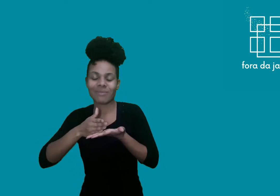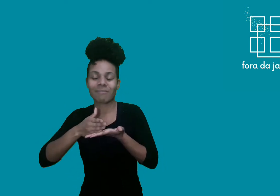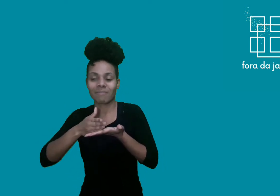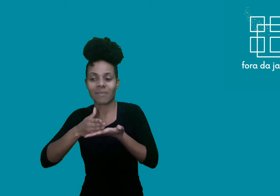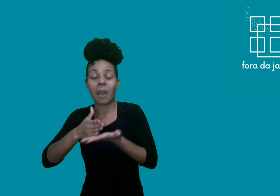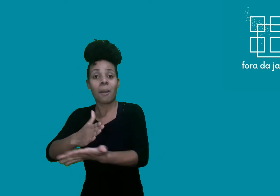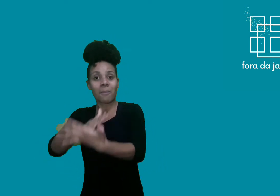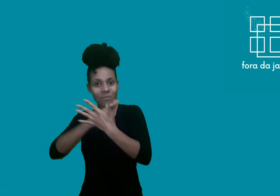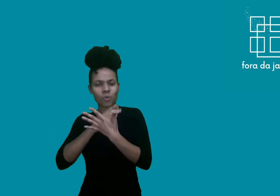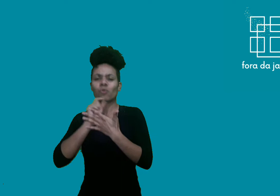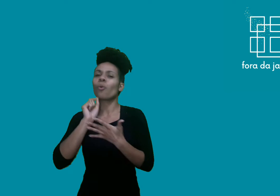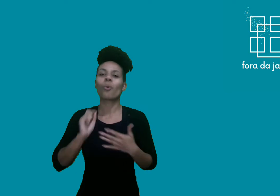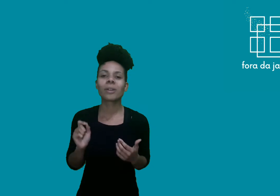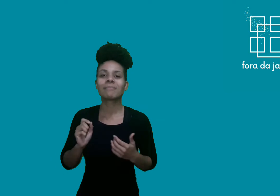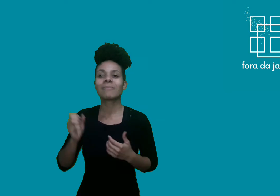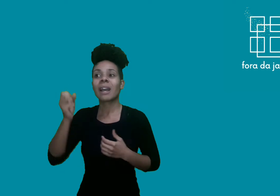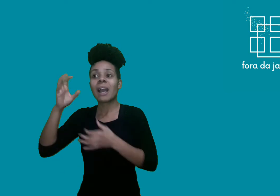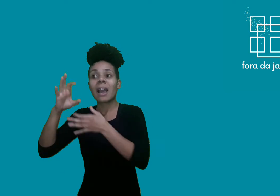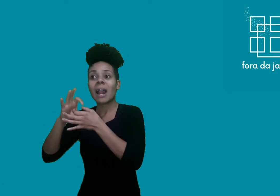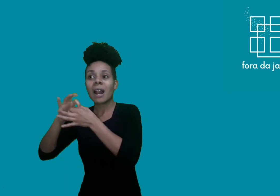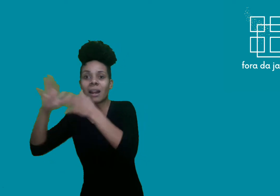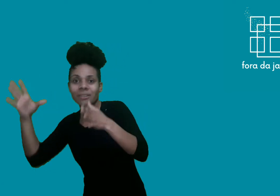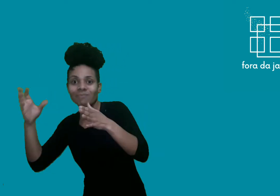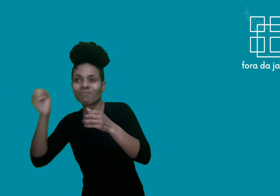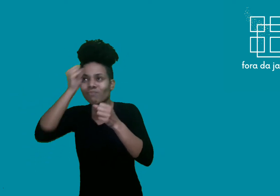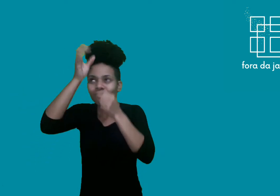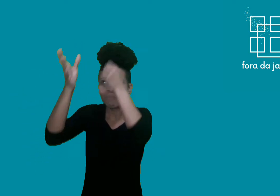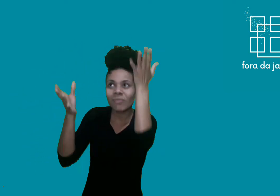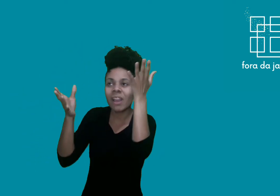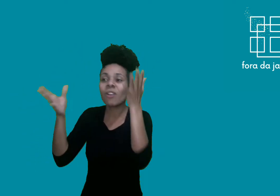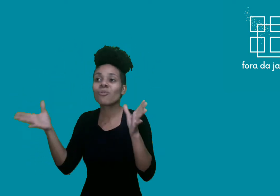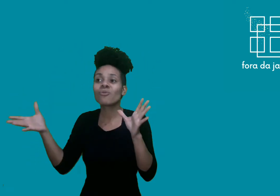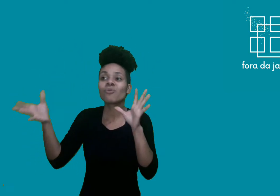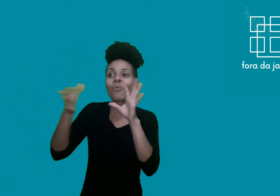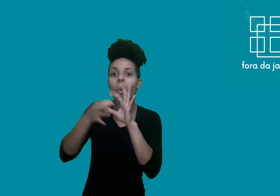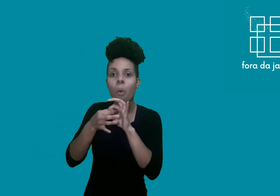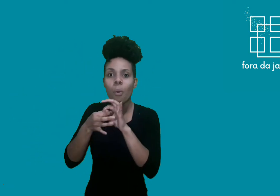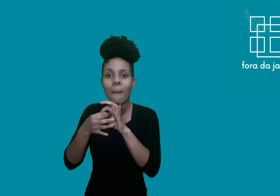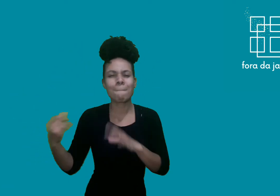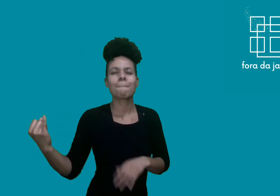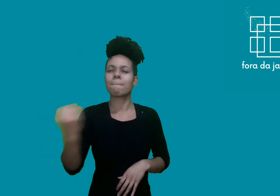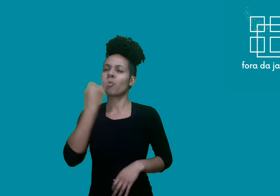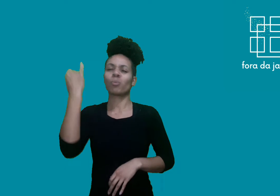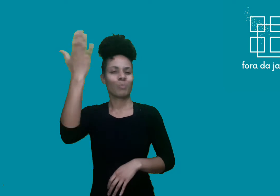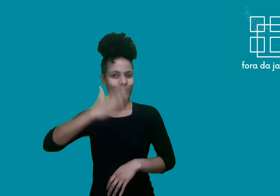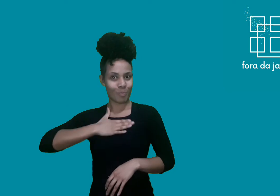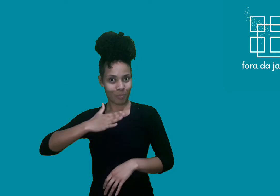E vou dizer que é uma ferramenta para encontrar seu propósito. E eu fiz esse esquema um pouco